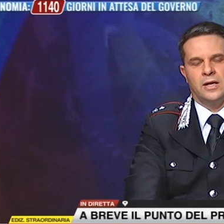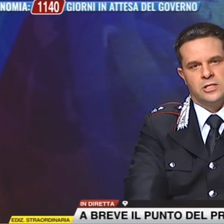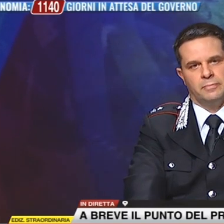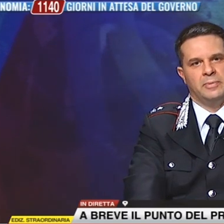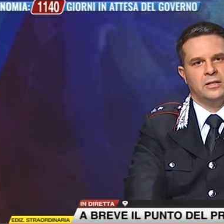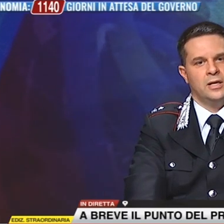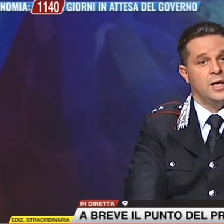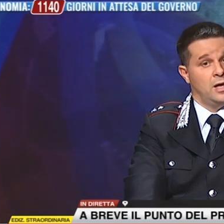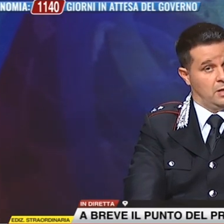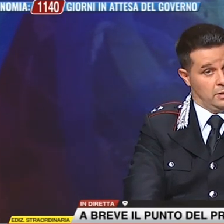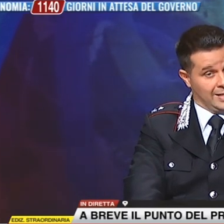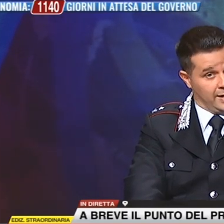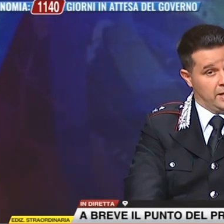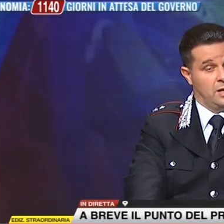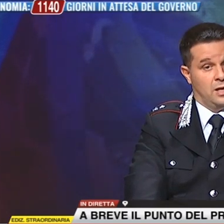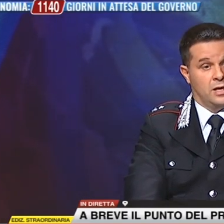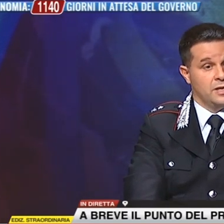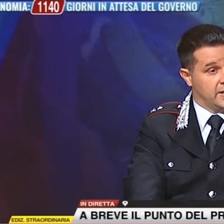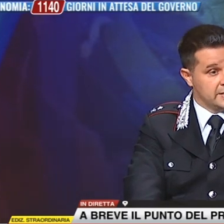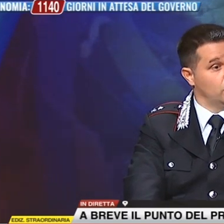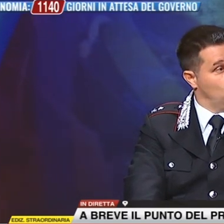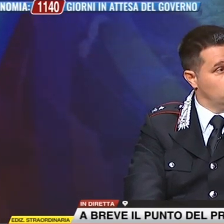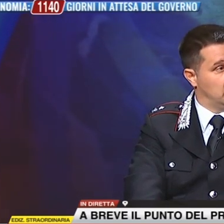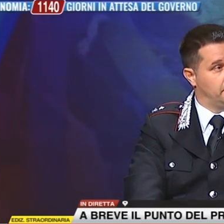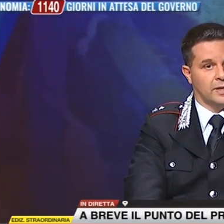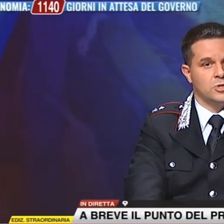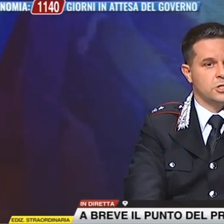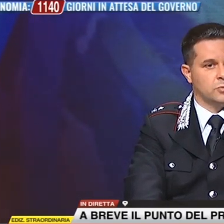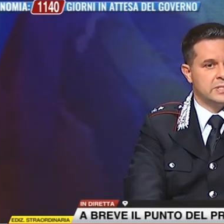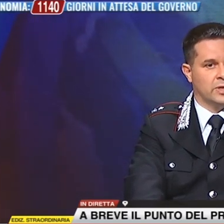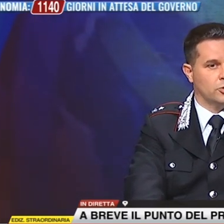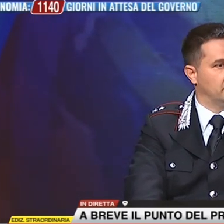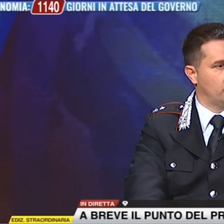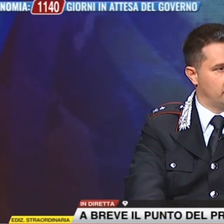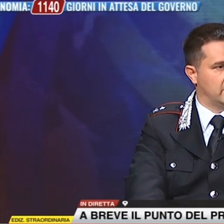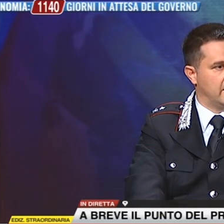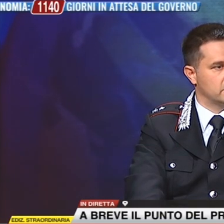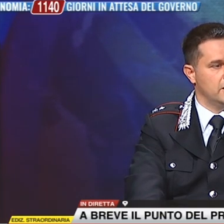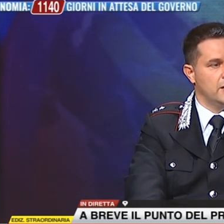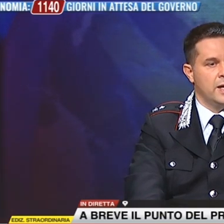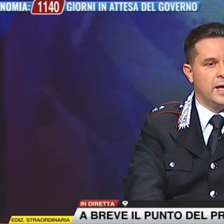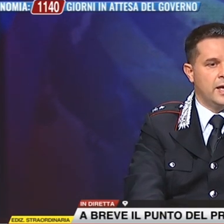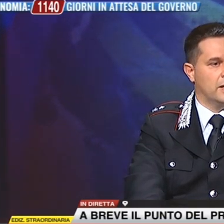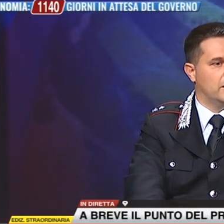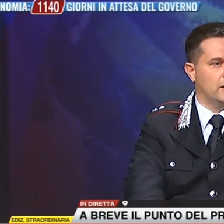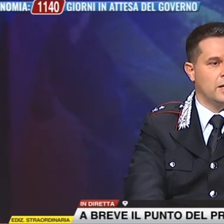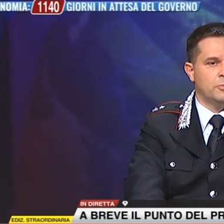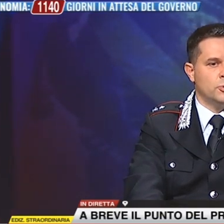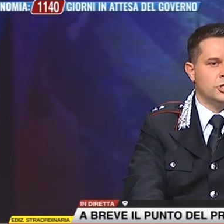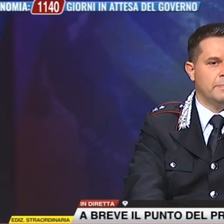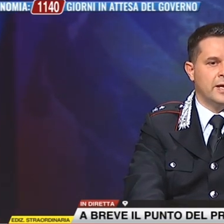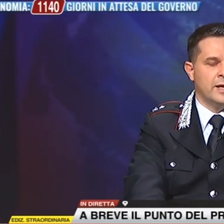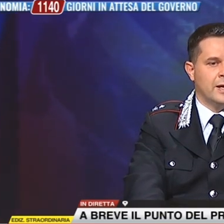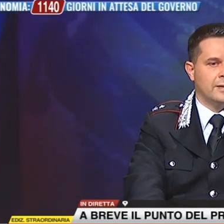quindi evitare gli assembramenti, dare indicazioni utili perché queste situazioni non debbano verificarsi e il